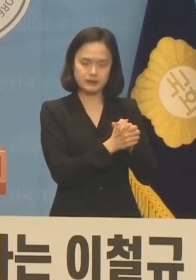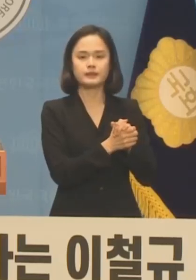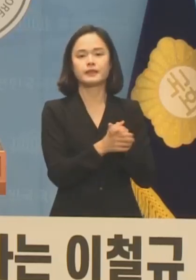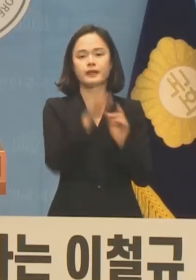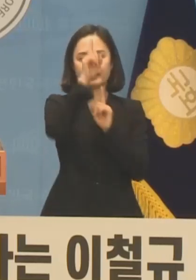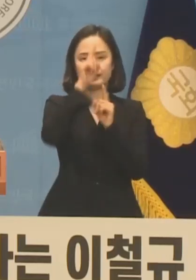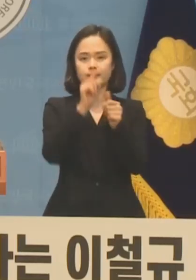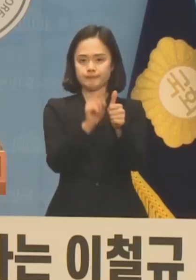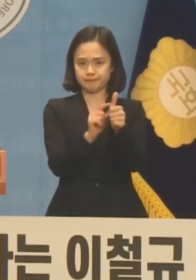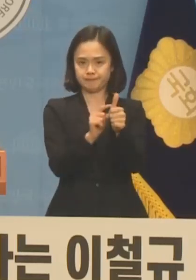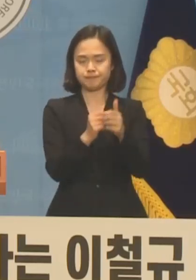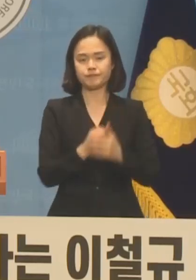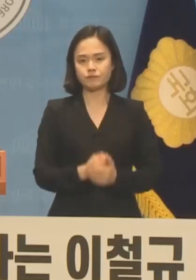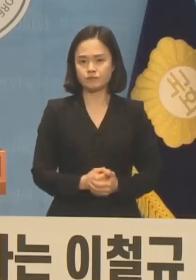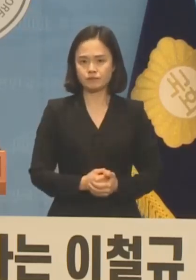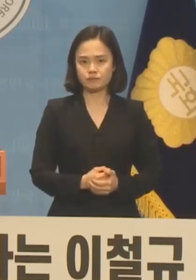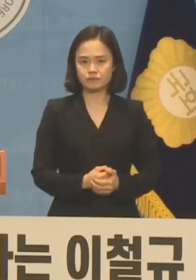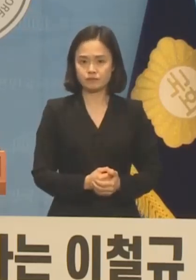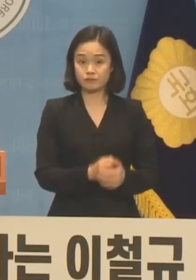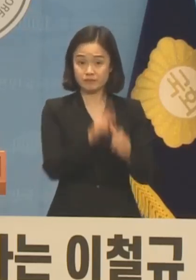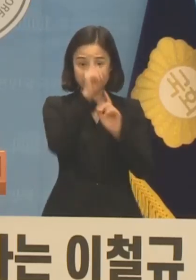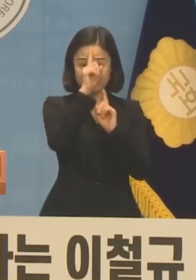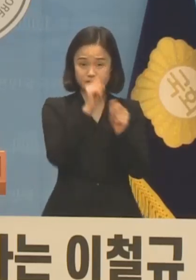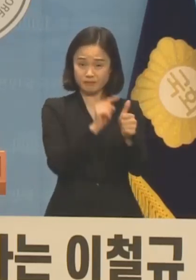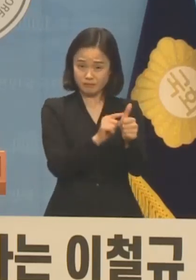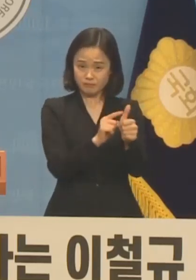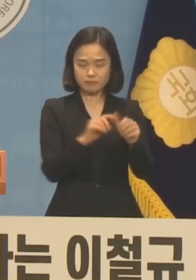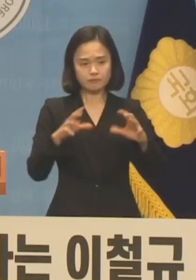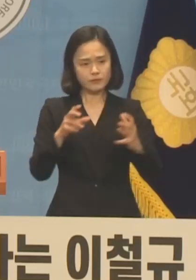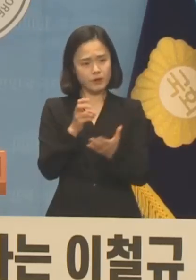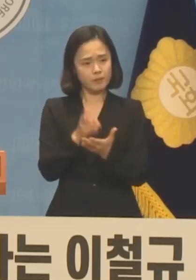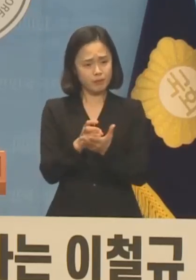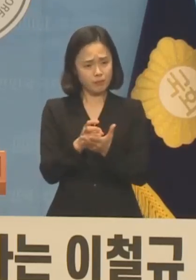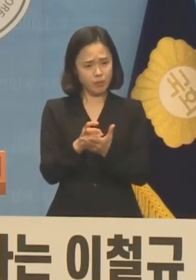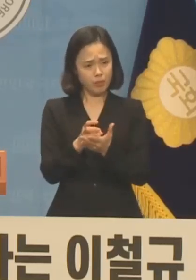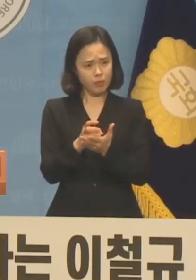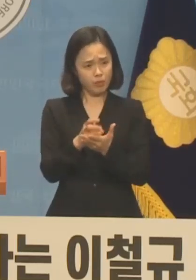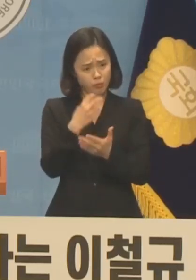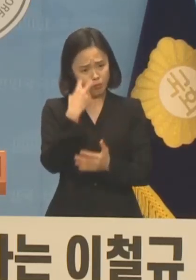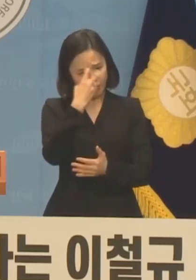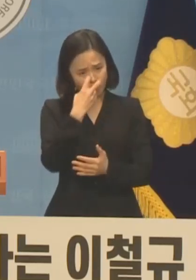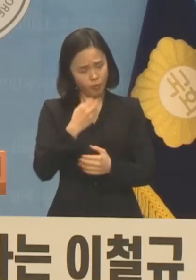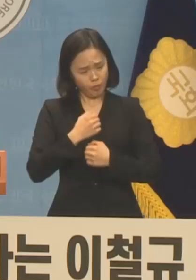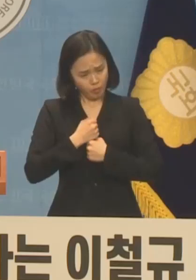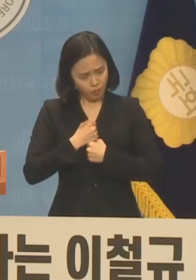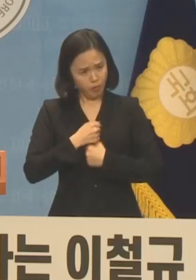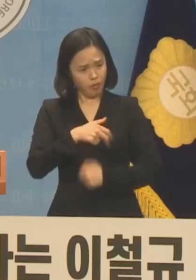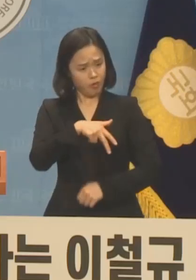피고발인 이철규는 그 누구보다 헌법을 소화할 책무가 있는 개별 헌법기관인